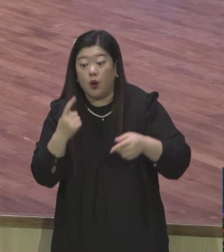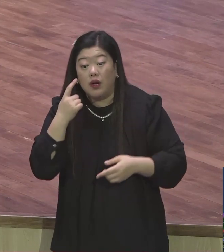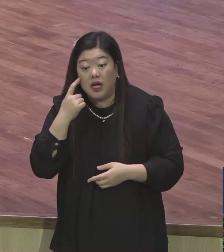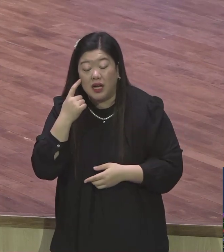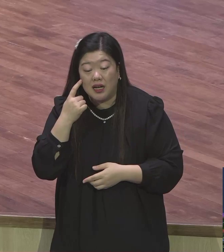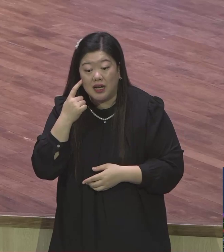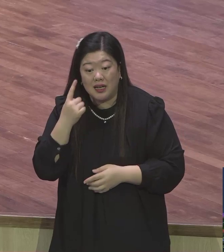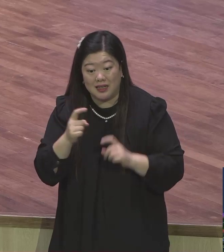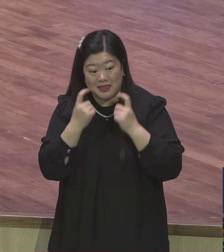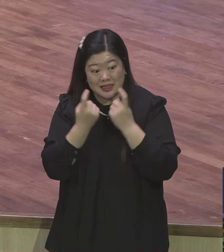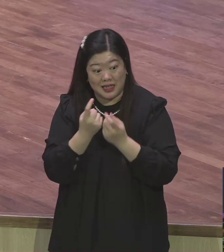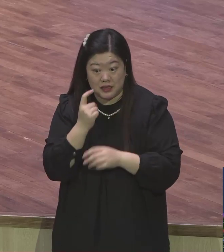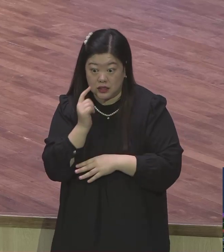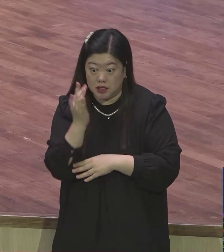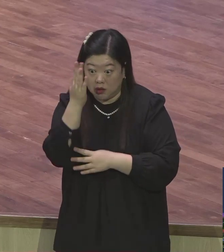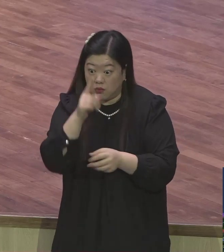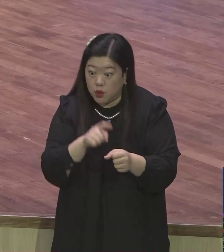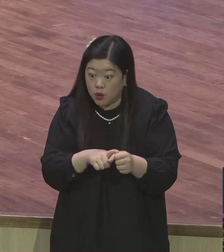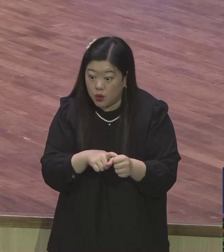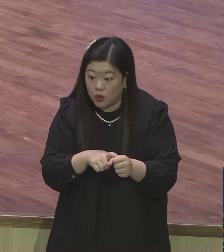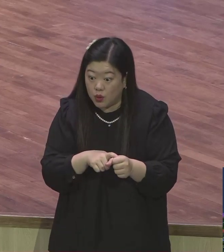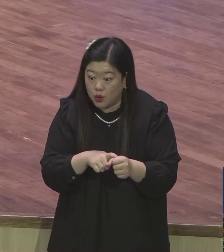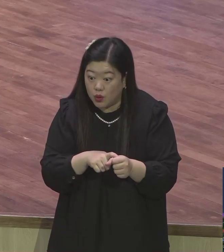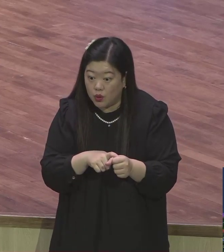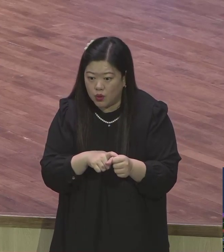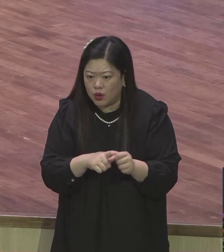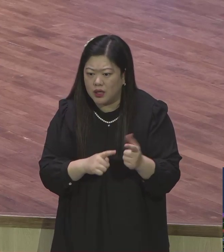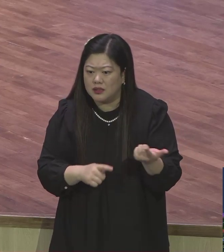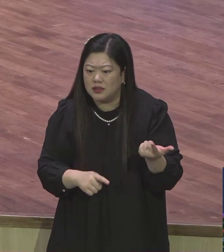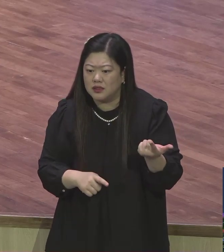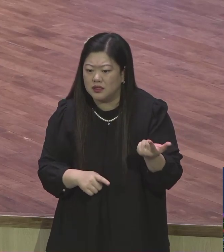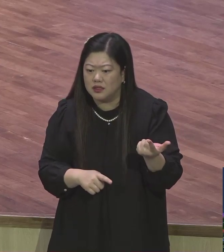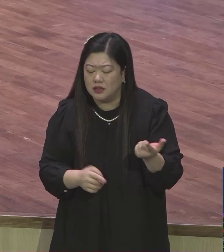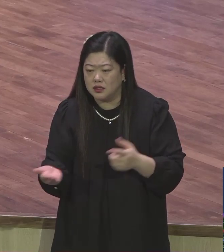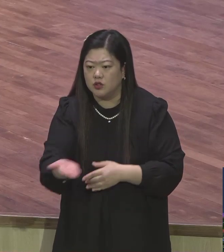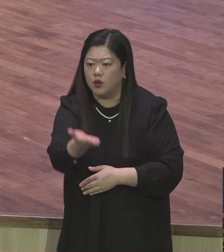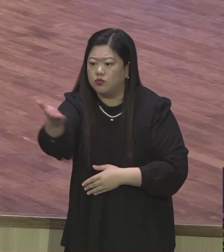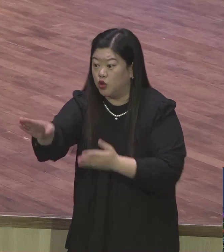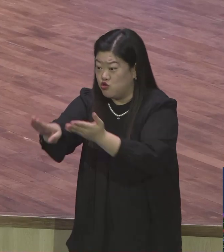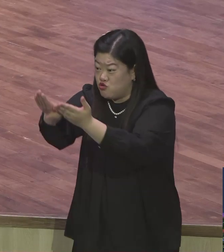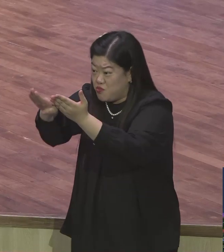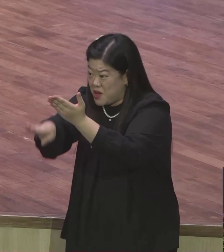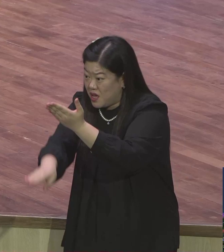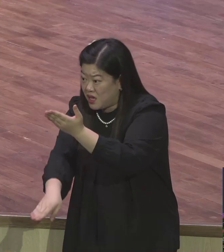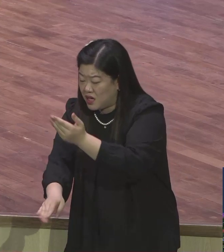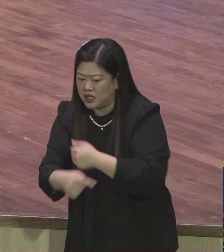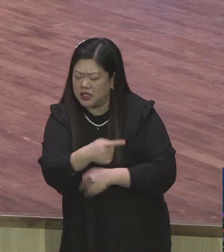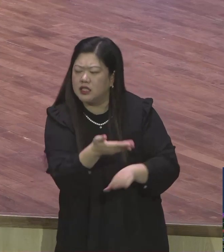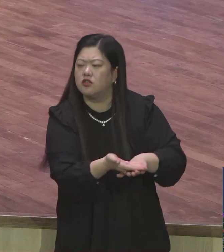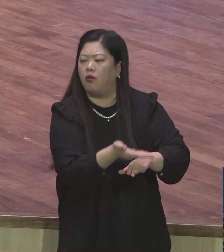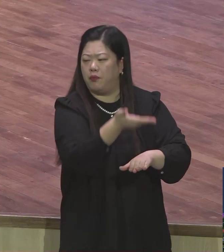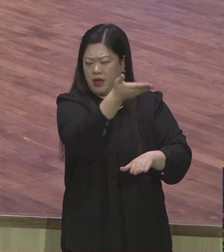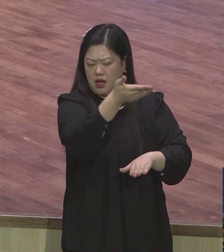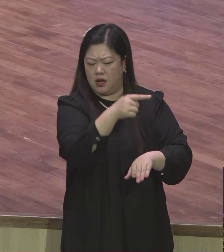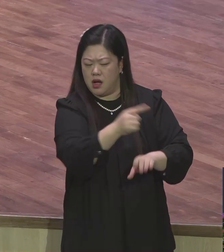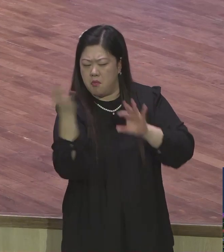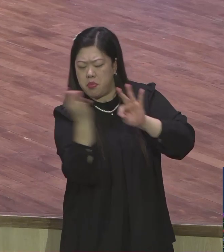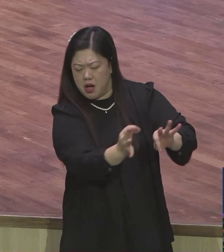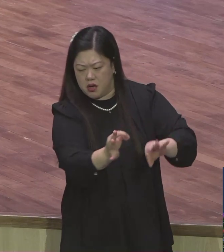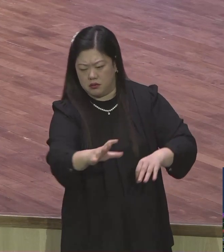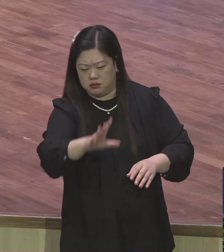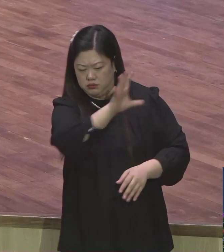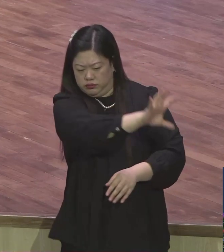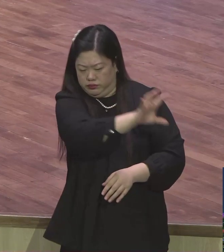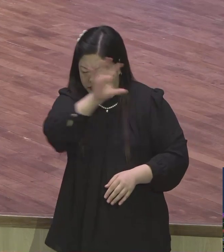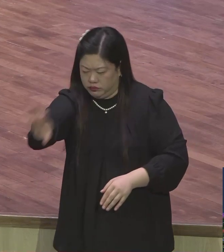아니에요. 후대들이 이런 모델, 헌신의 모델들을 닮아가길 바라면서 우리가 사역할